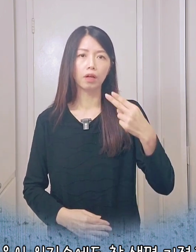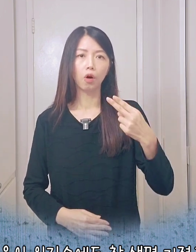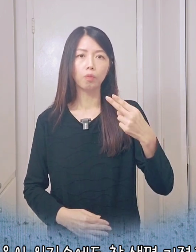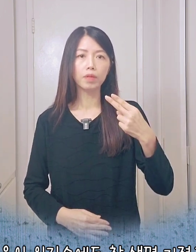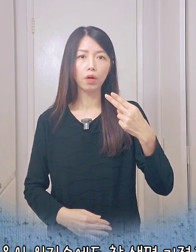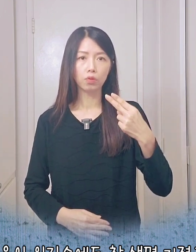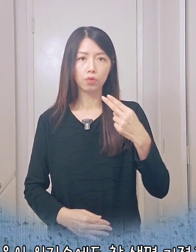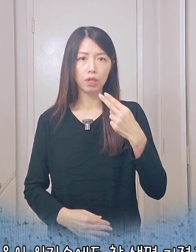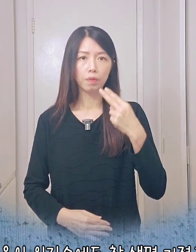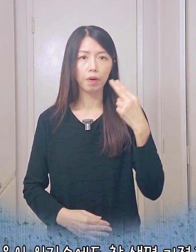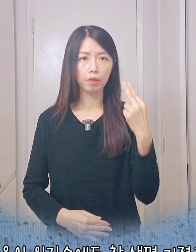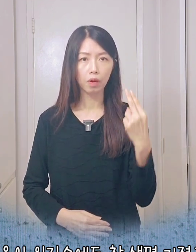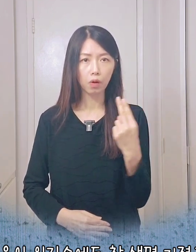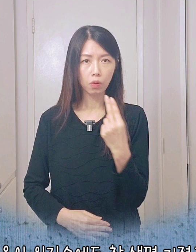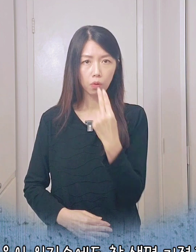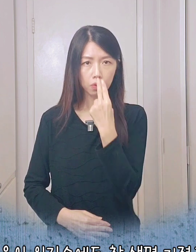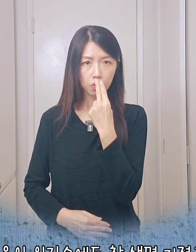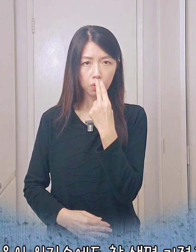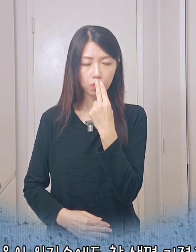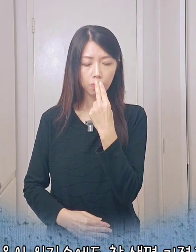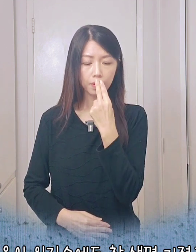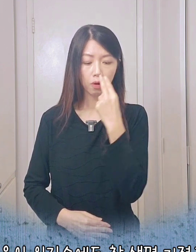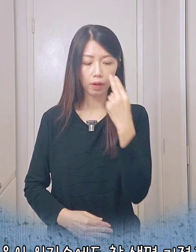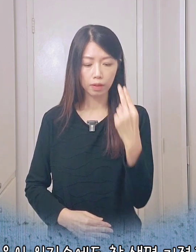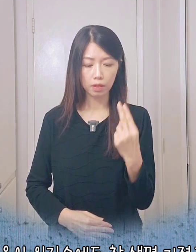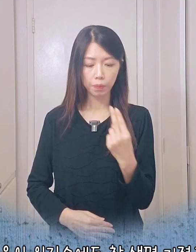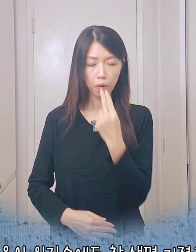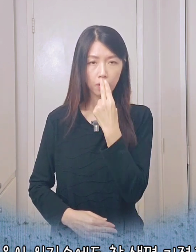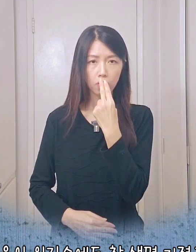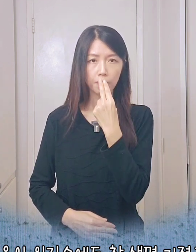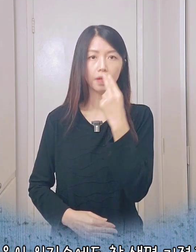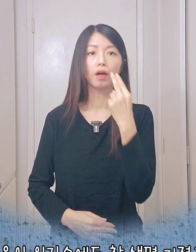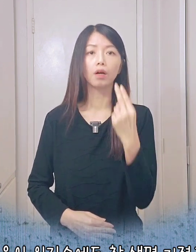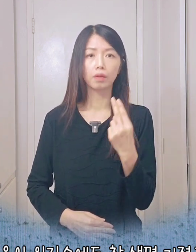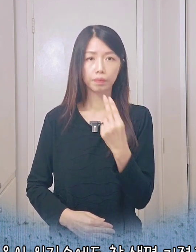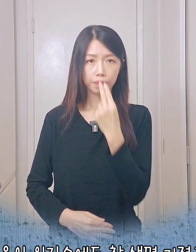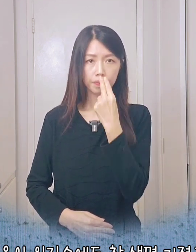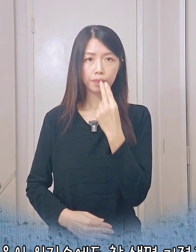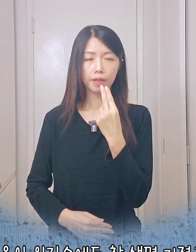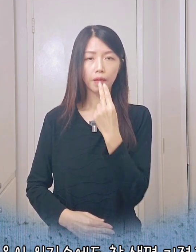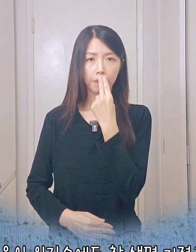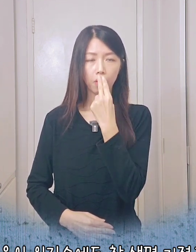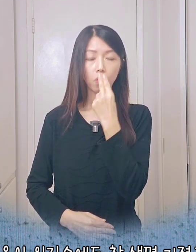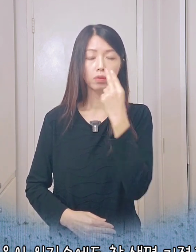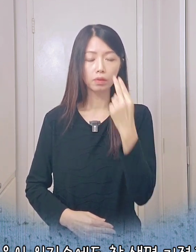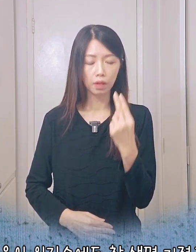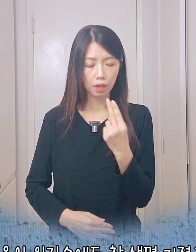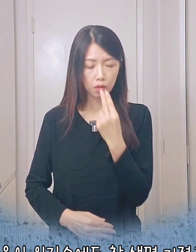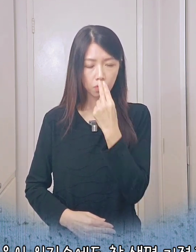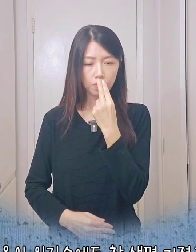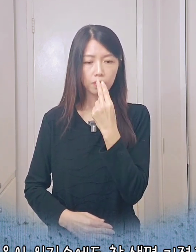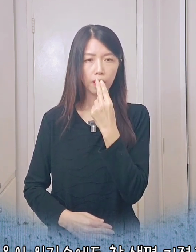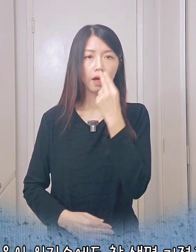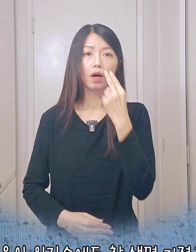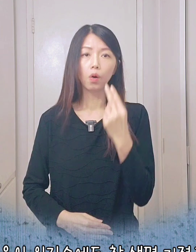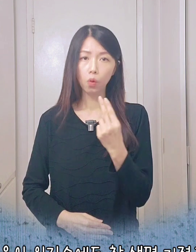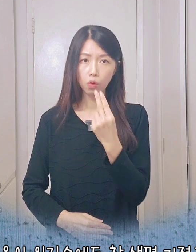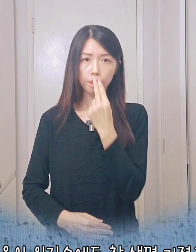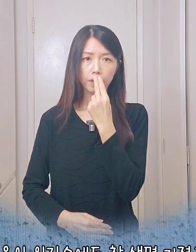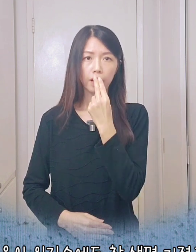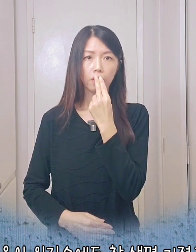수어는요, 검지하고 중지를 펴서 코 쪽으로 숨이 들어가듯이 표현해 주시면 돼요. 생명 혹은